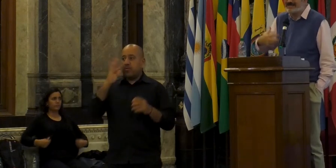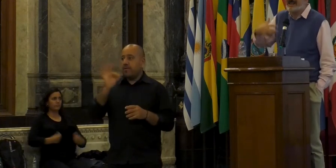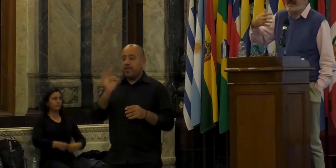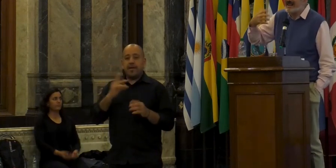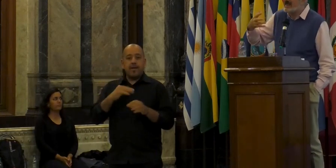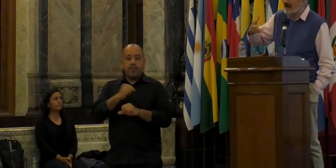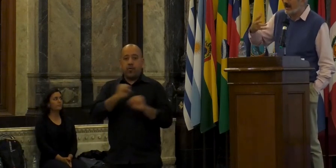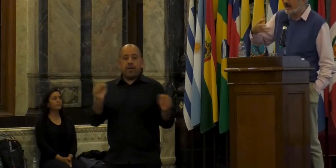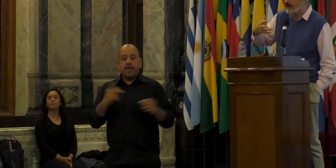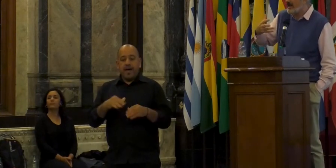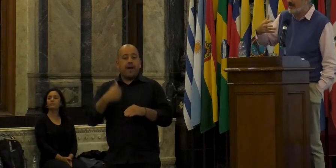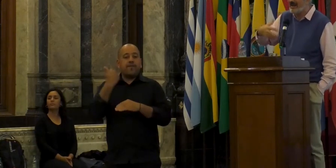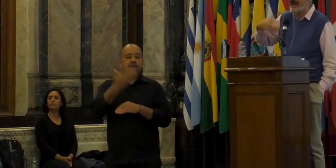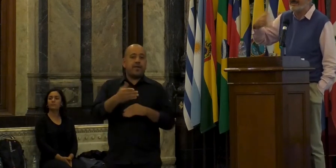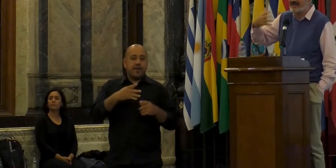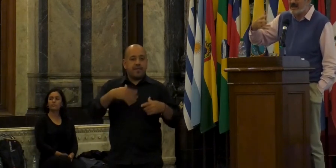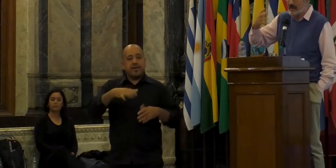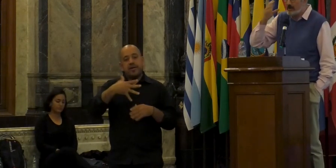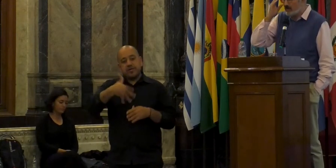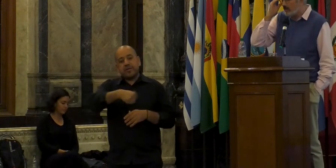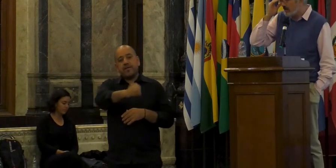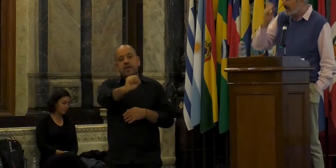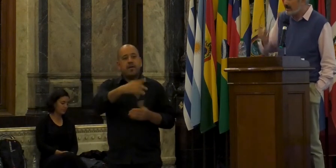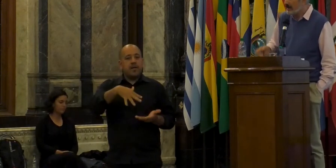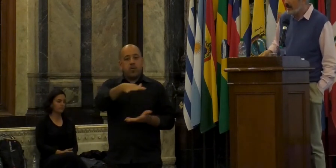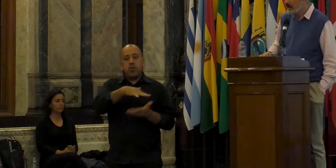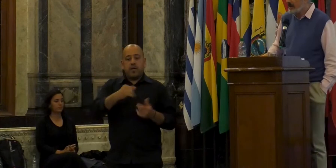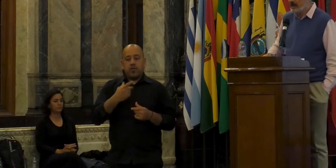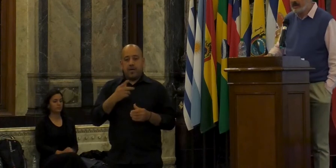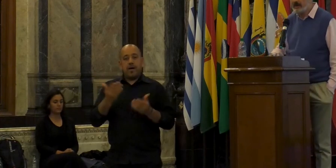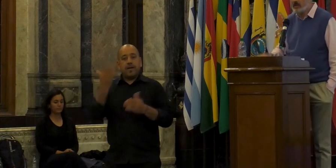de externalizar. Ella habla de la externalización de funciones